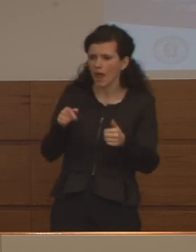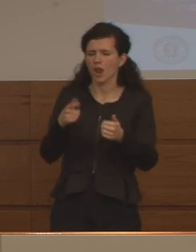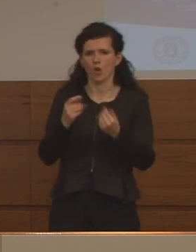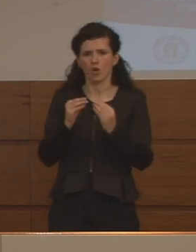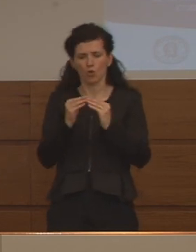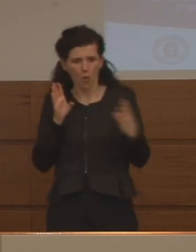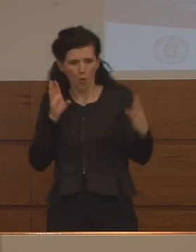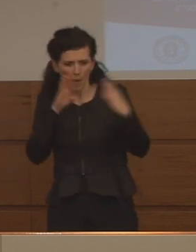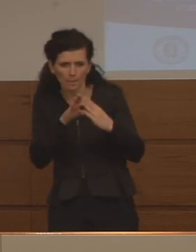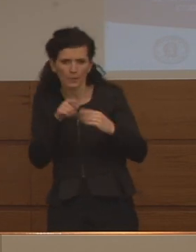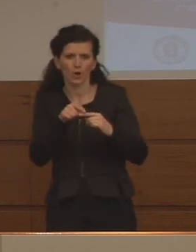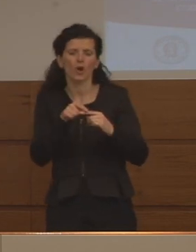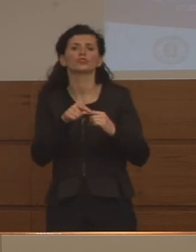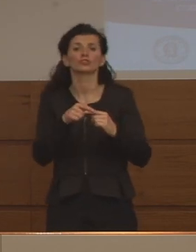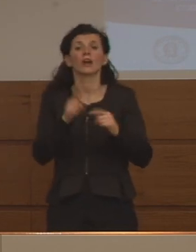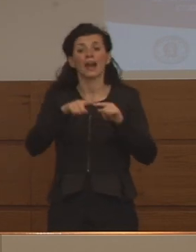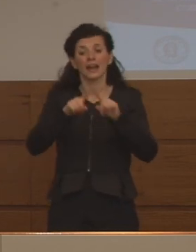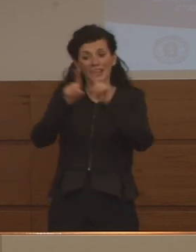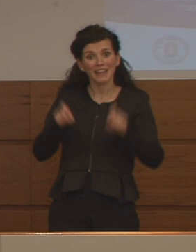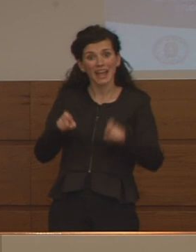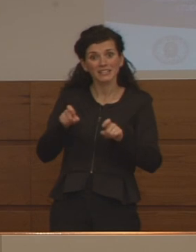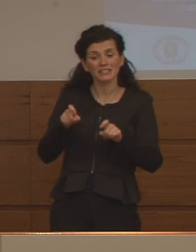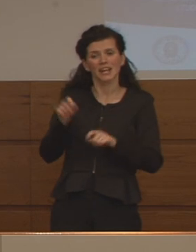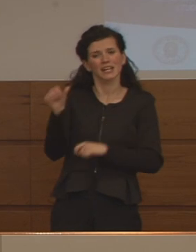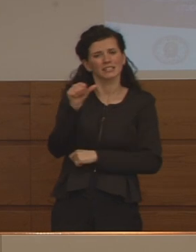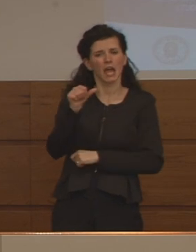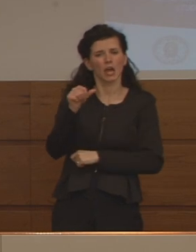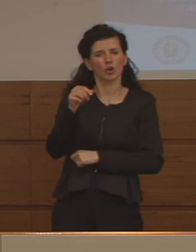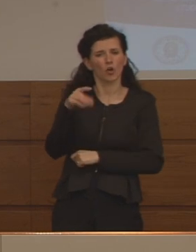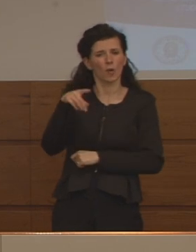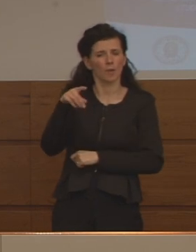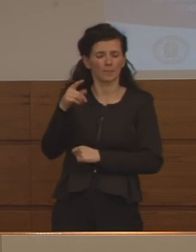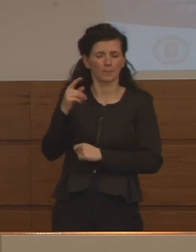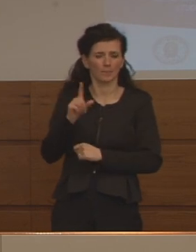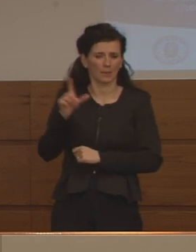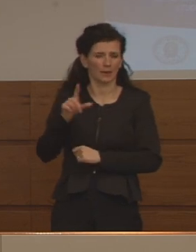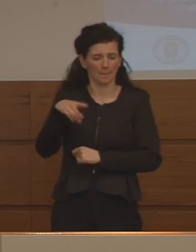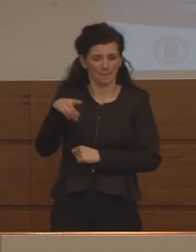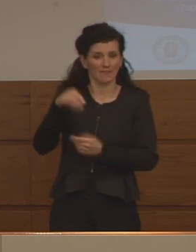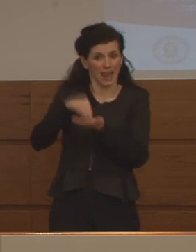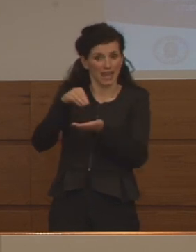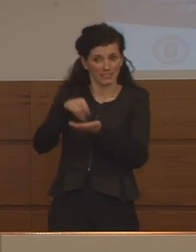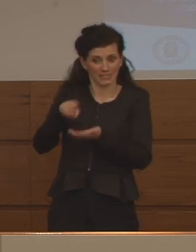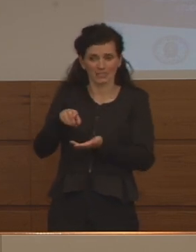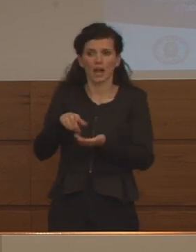sui tassi di sieroprevalenza certamente saranno di grande utilità